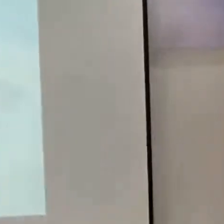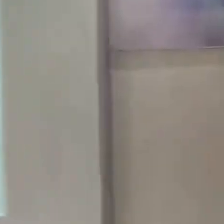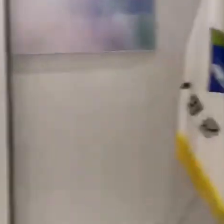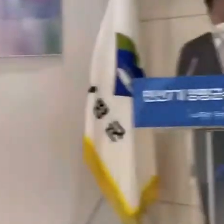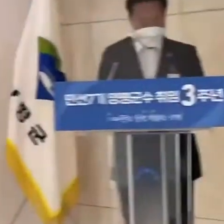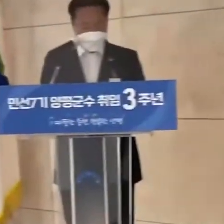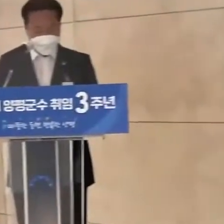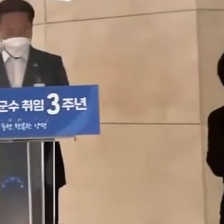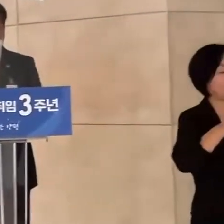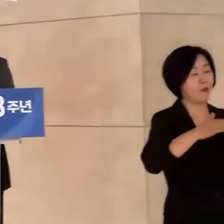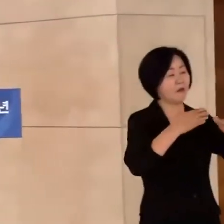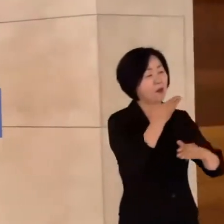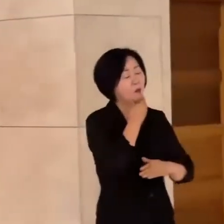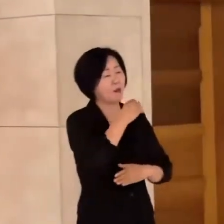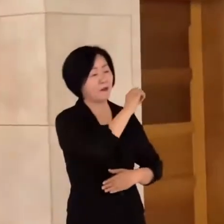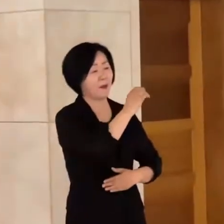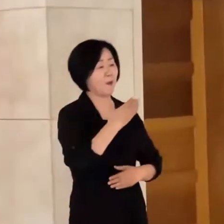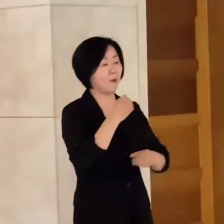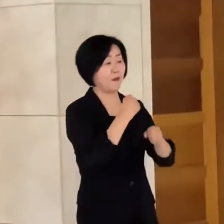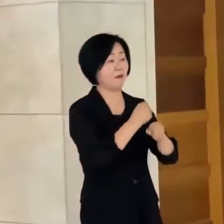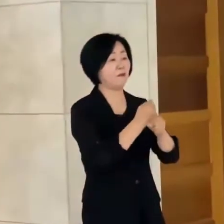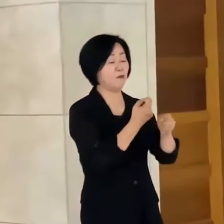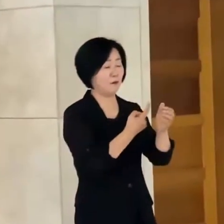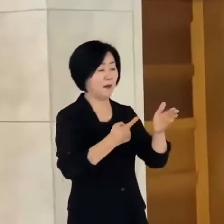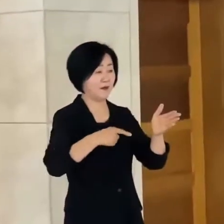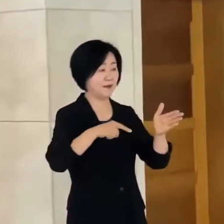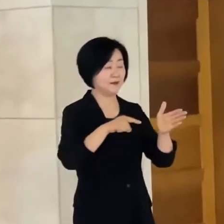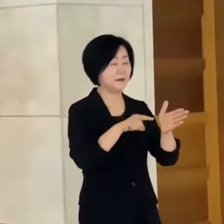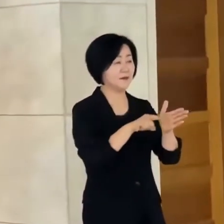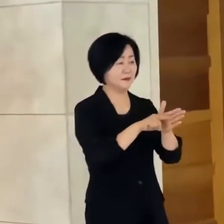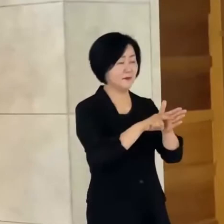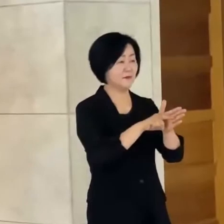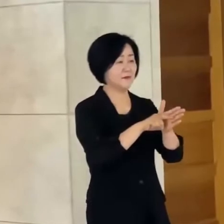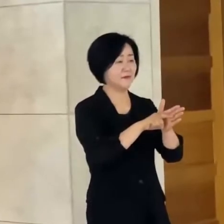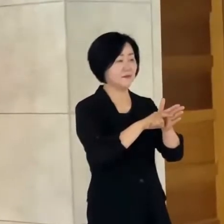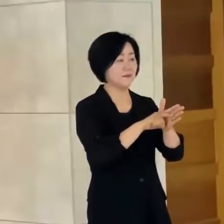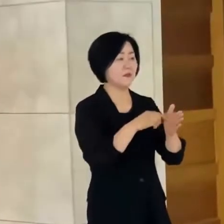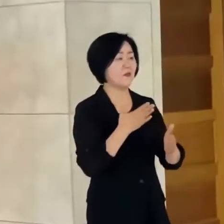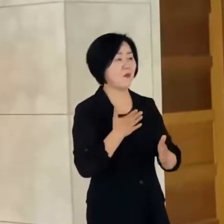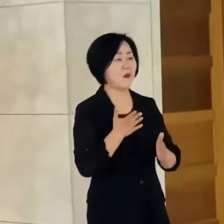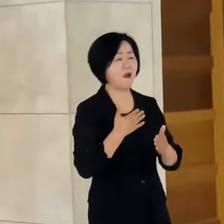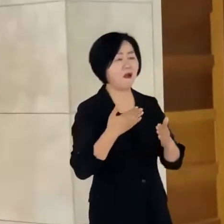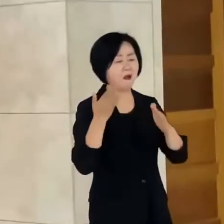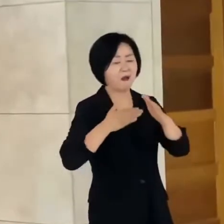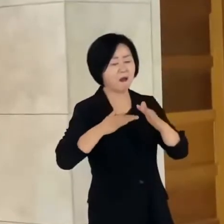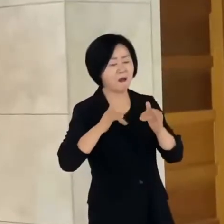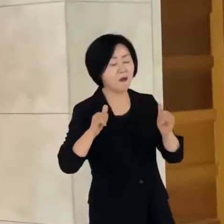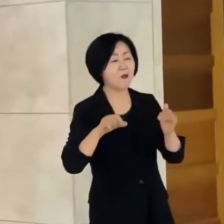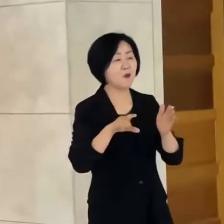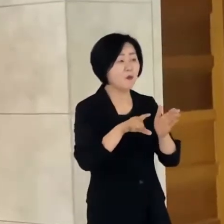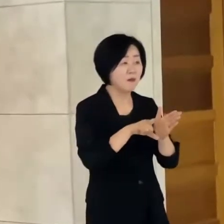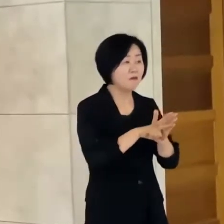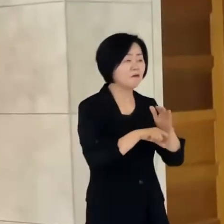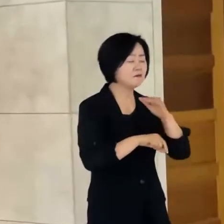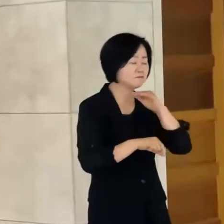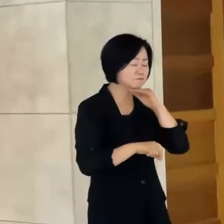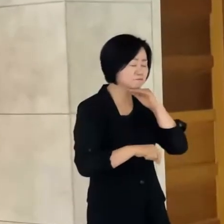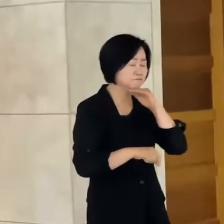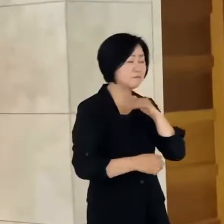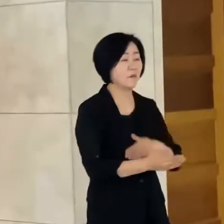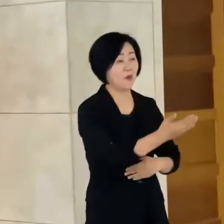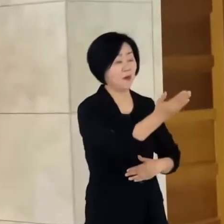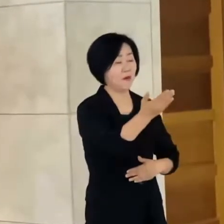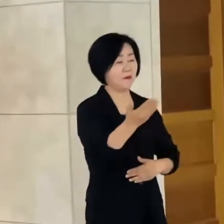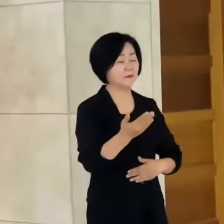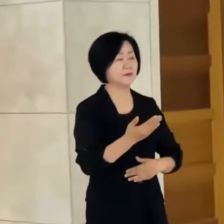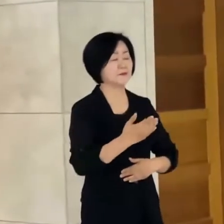바르고 공정한 행복한 양평을 만들기 위해 저와 직원들을 믿고 기다려주신